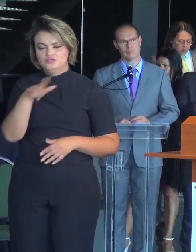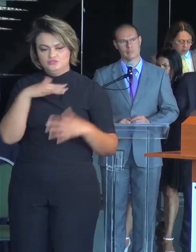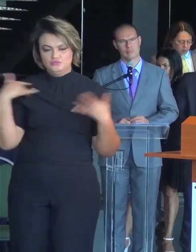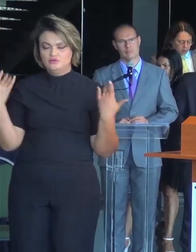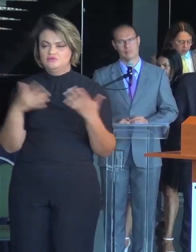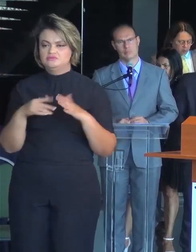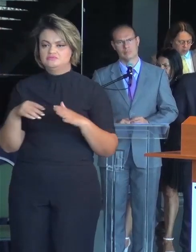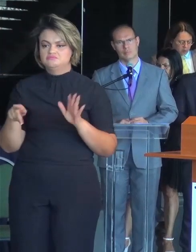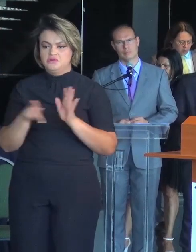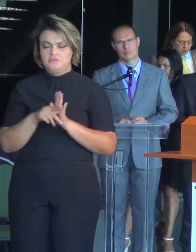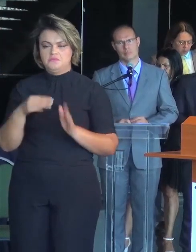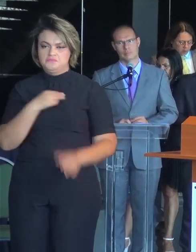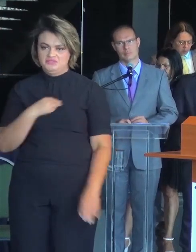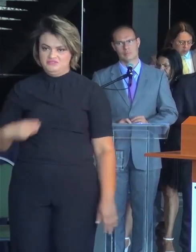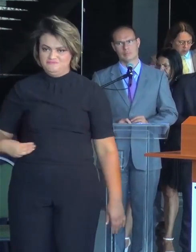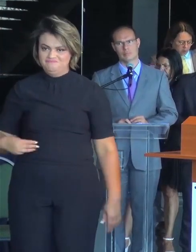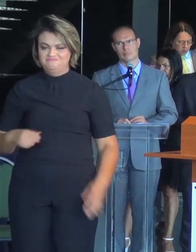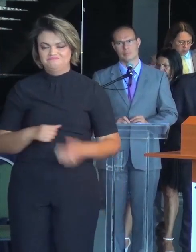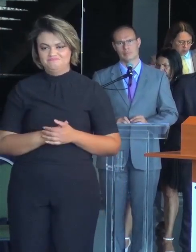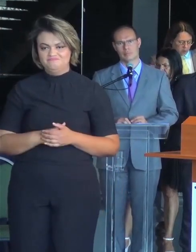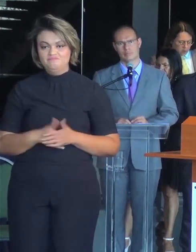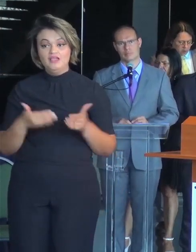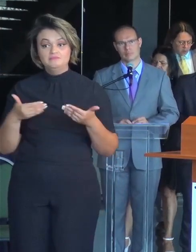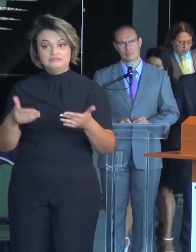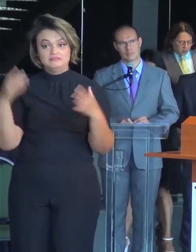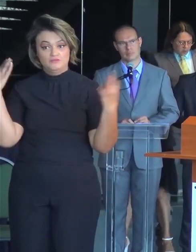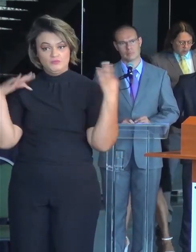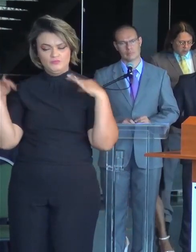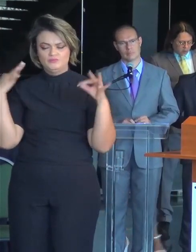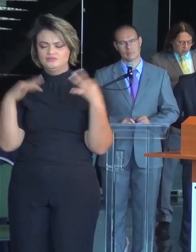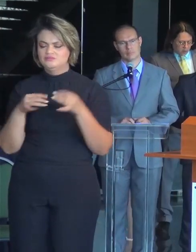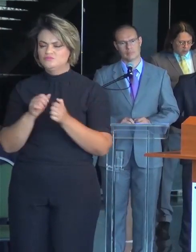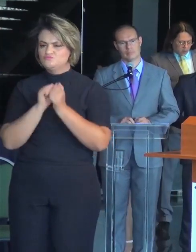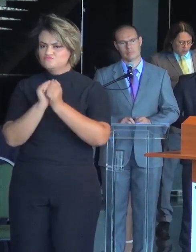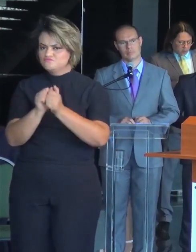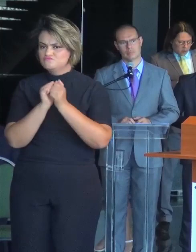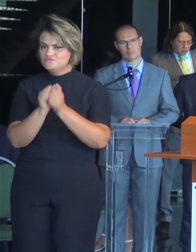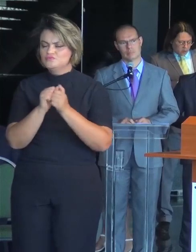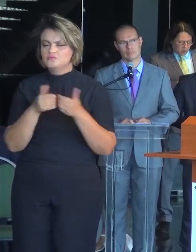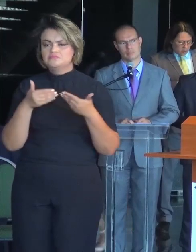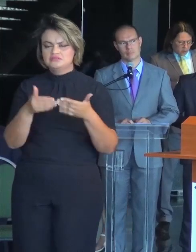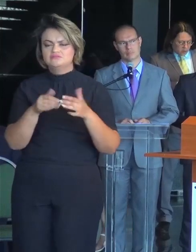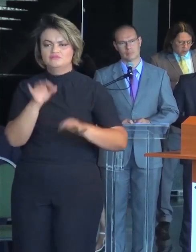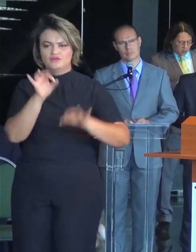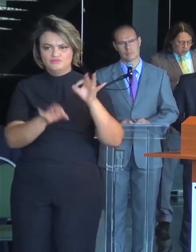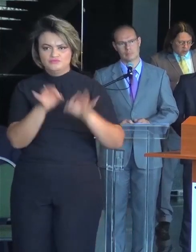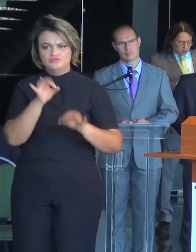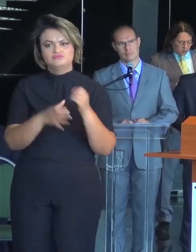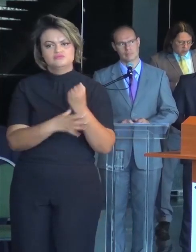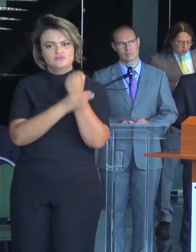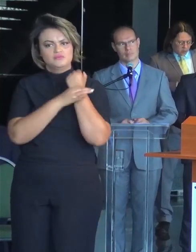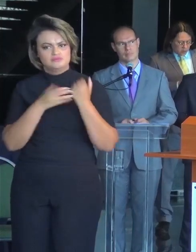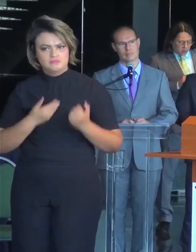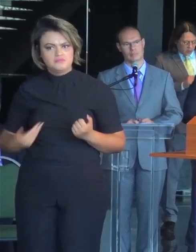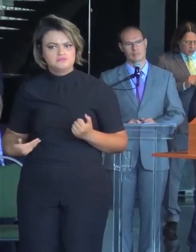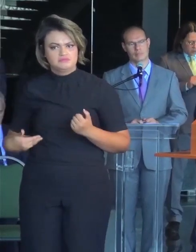ministros. O Ministério do Turismo é parceiro de longa data do Ministério da Justiça e Segurança